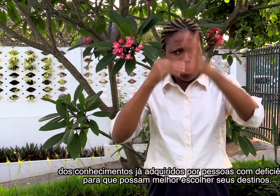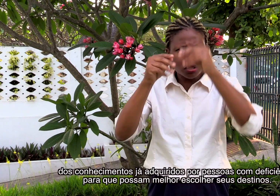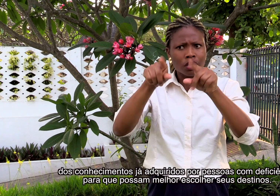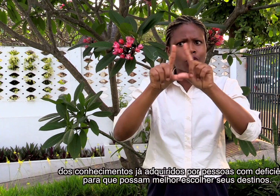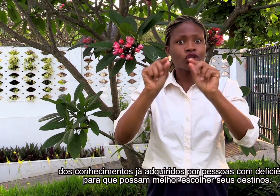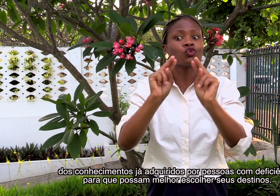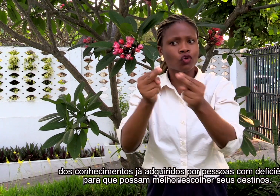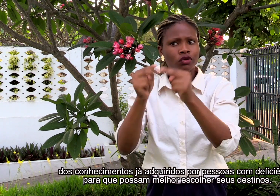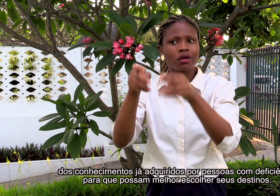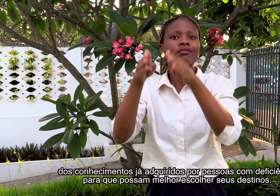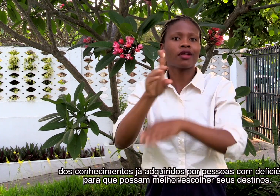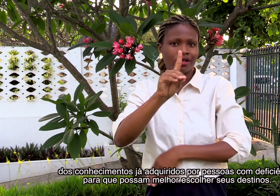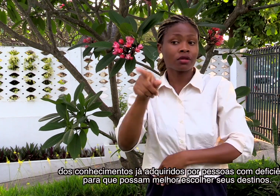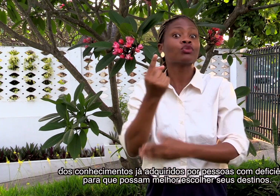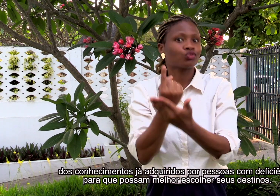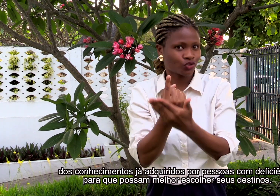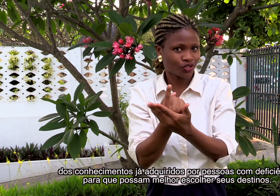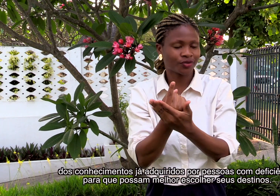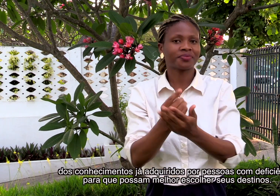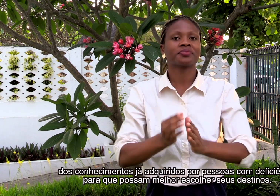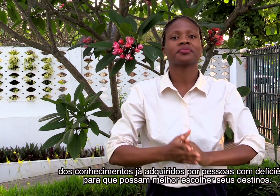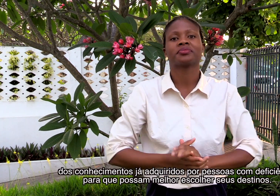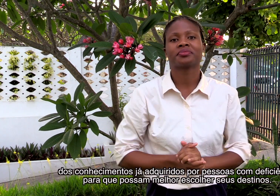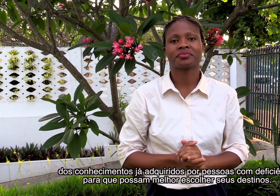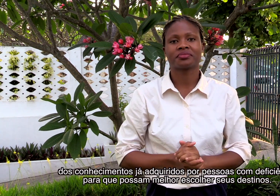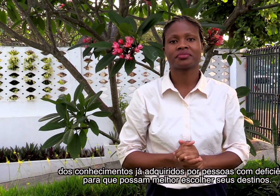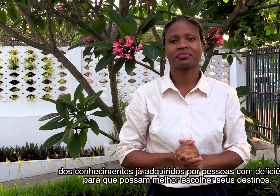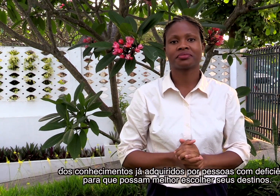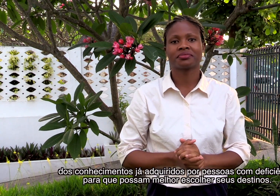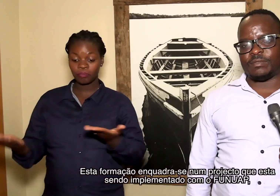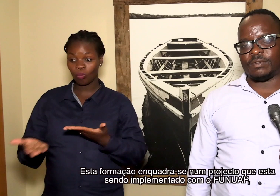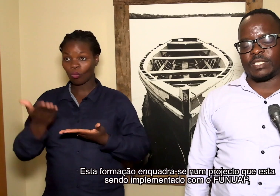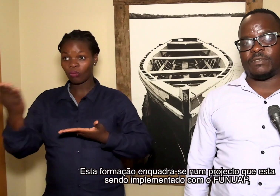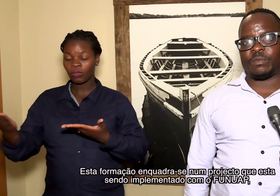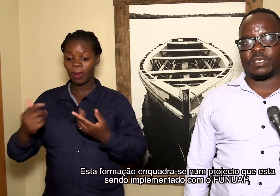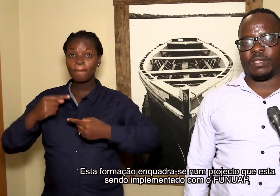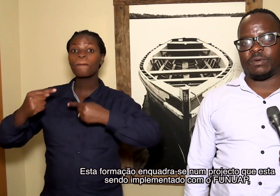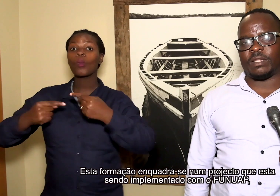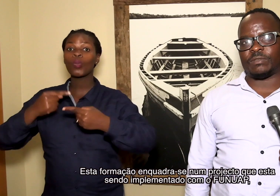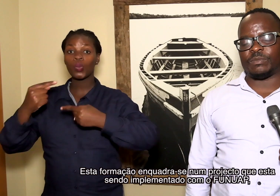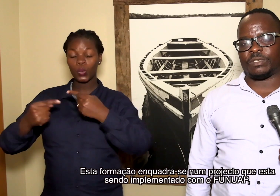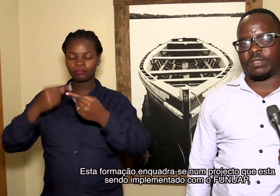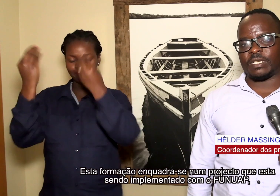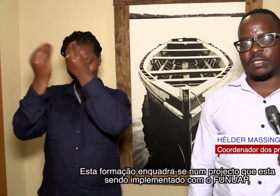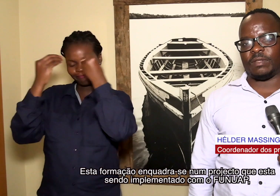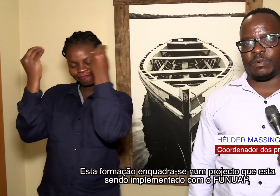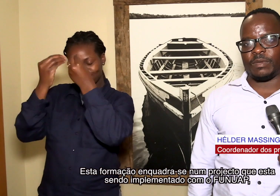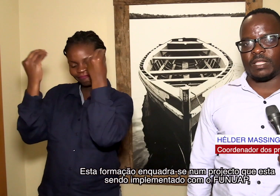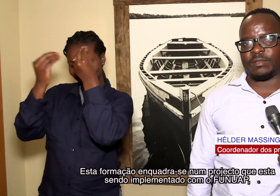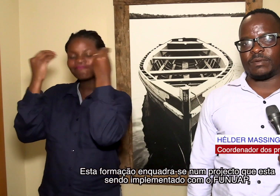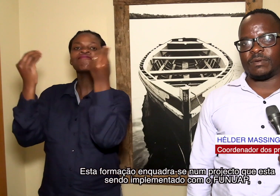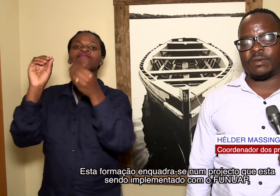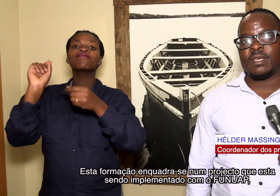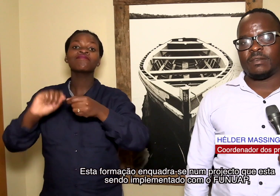por pessoas com deficiência para que possam melhor escolher seus destinos. Essa formação enquadra-se num projeto que está sendo